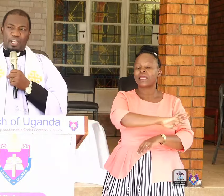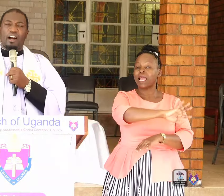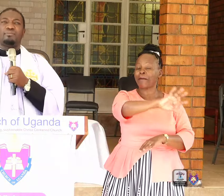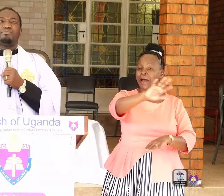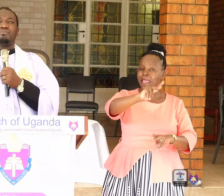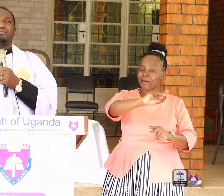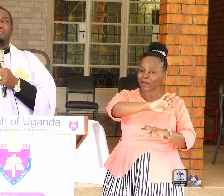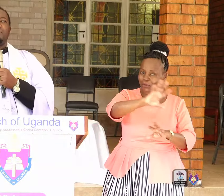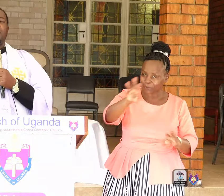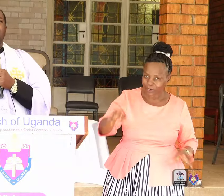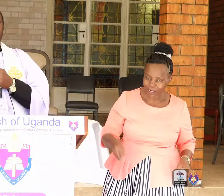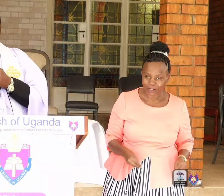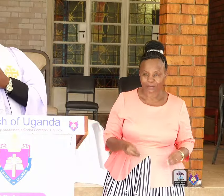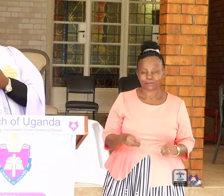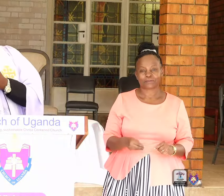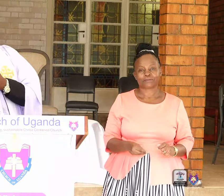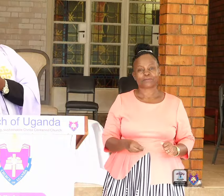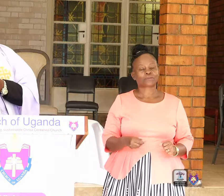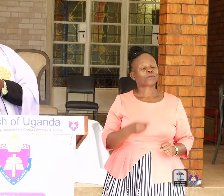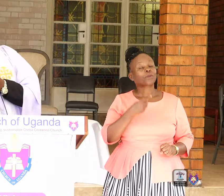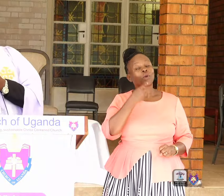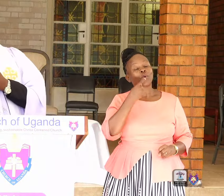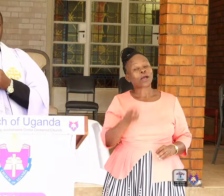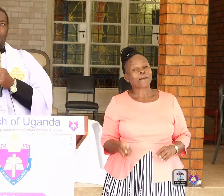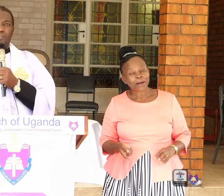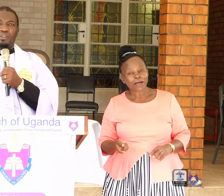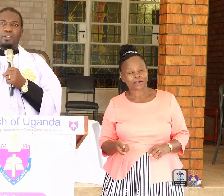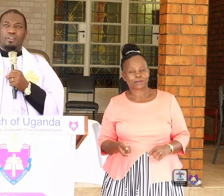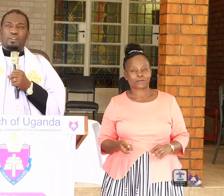wonna, okugamba nti